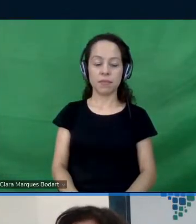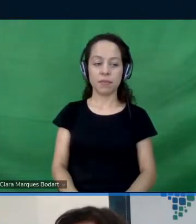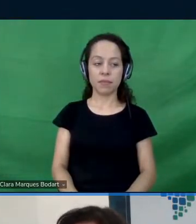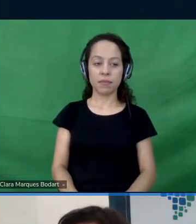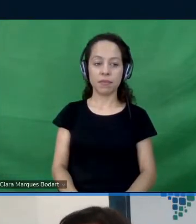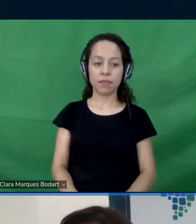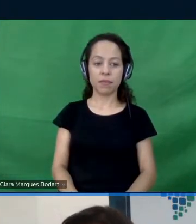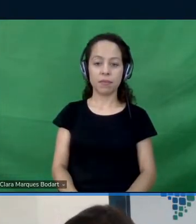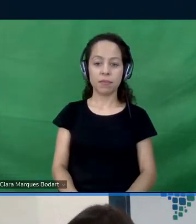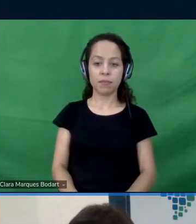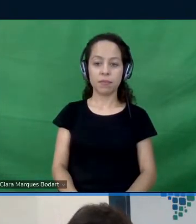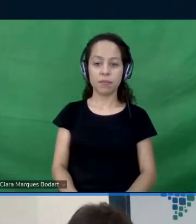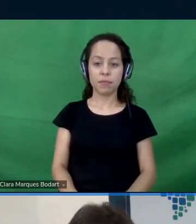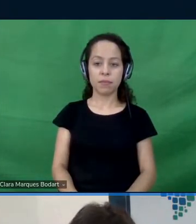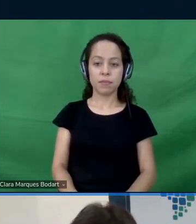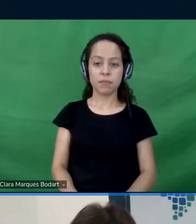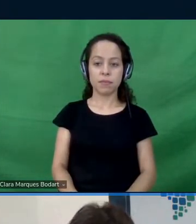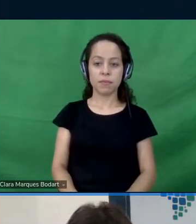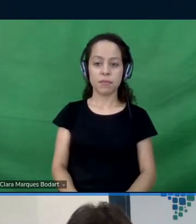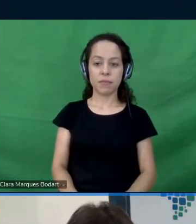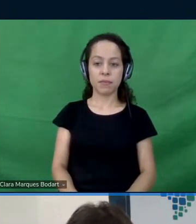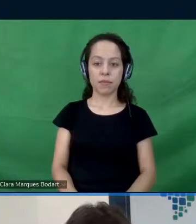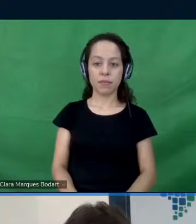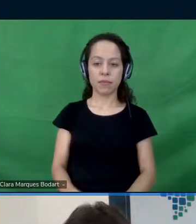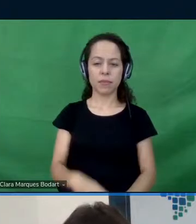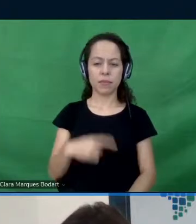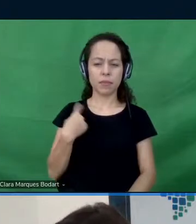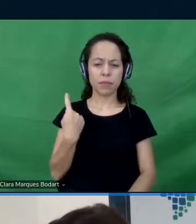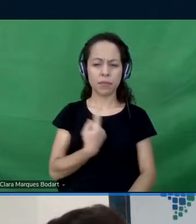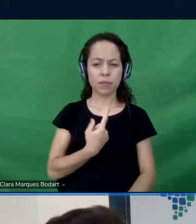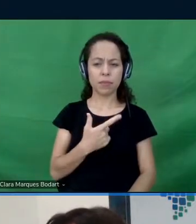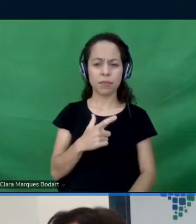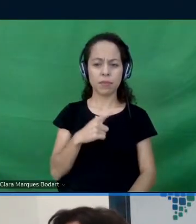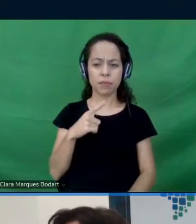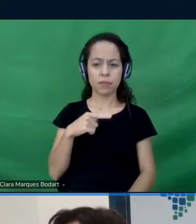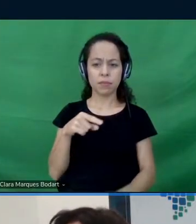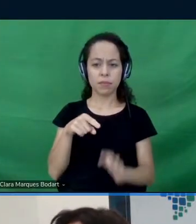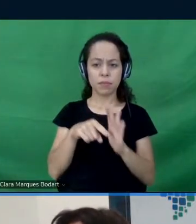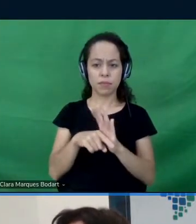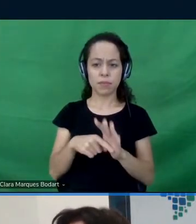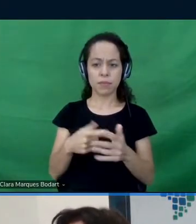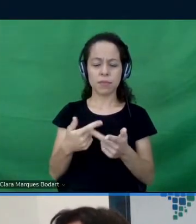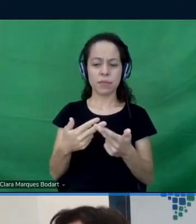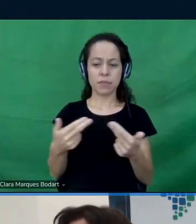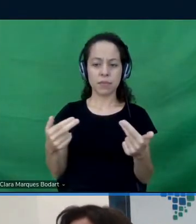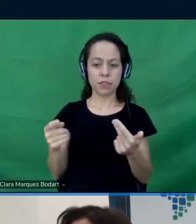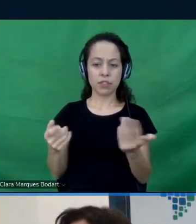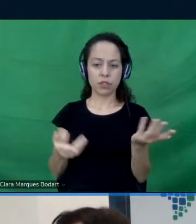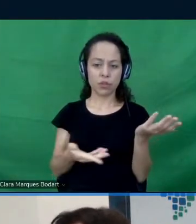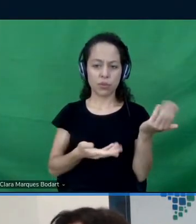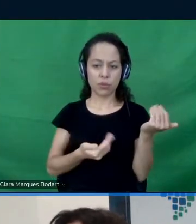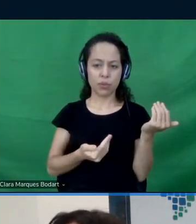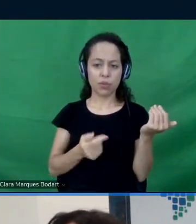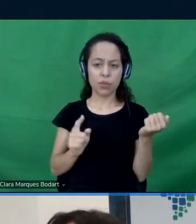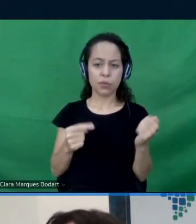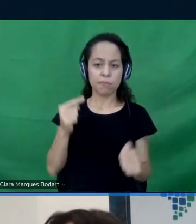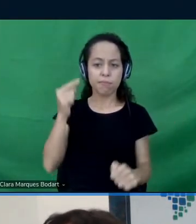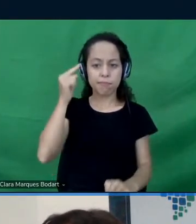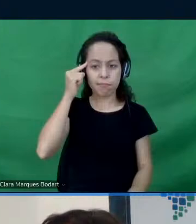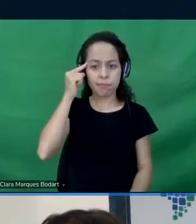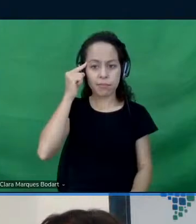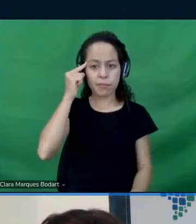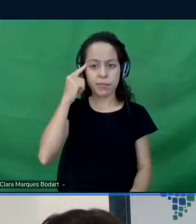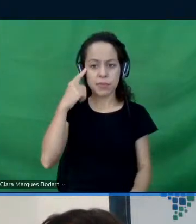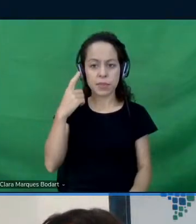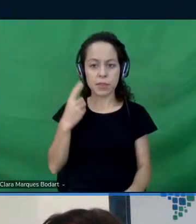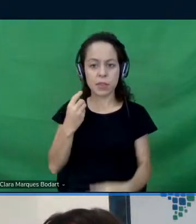determinado momento nós que estávamos ali envolvidos, né, com as pesquisas de juventudes e aí a necessidade da